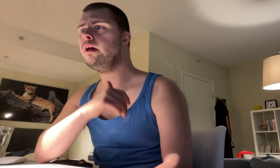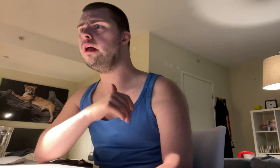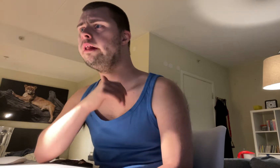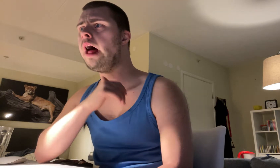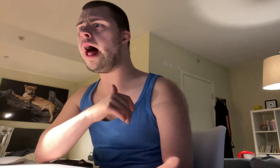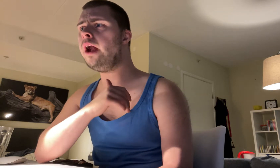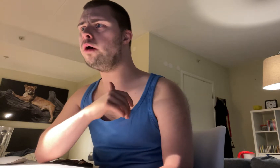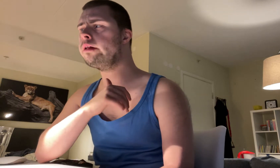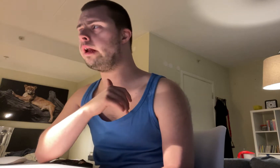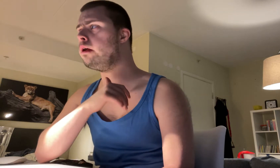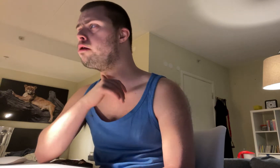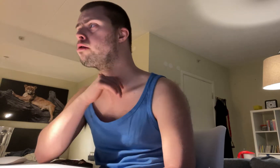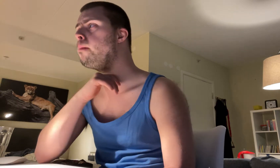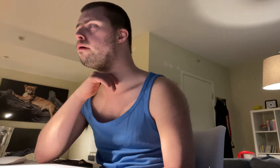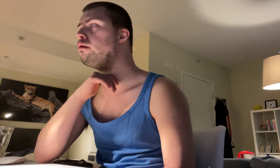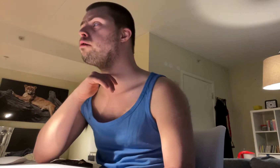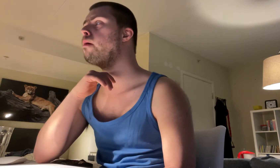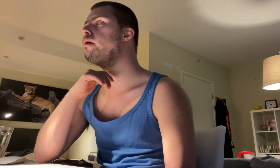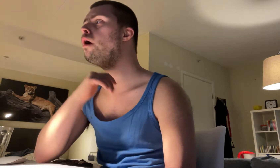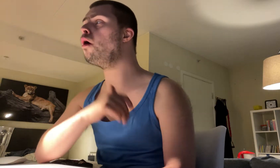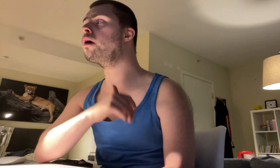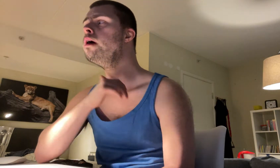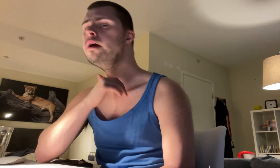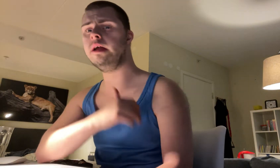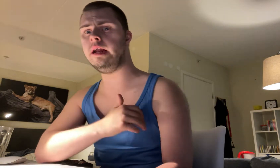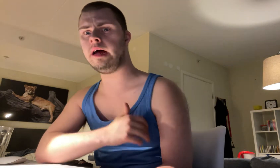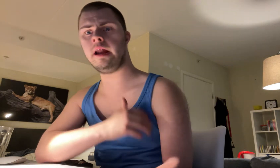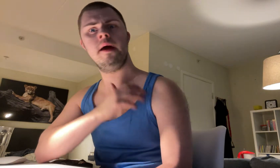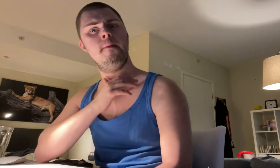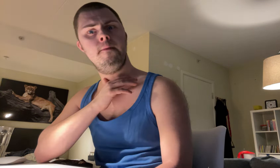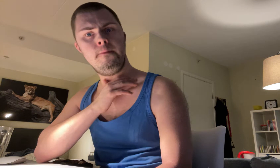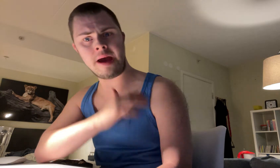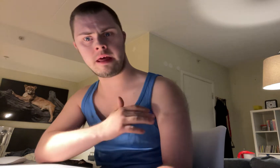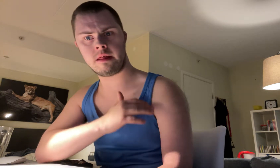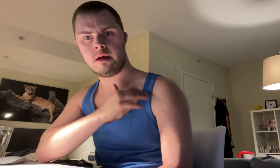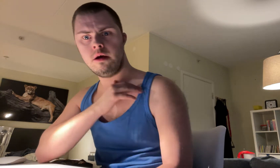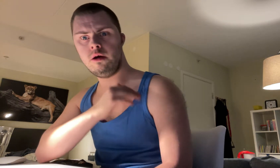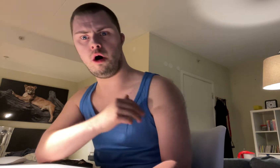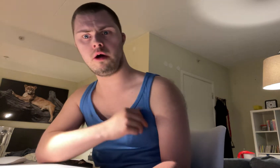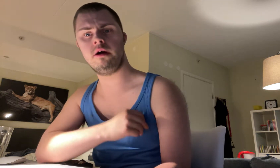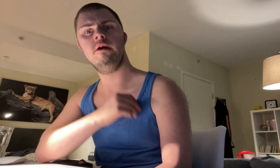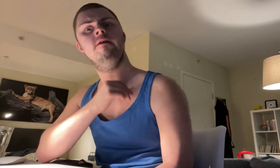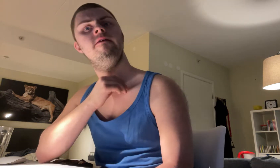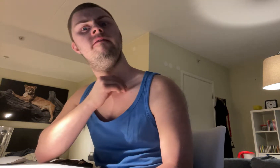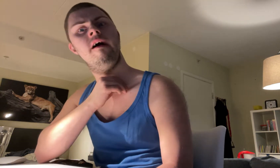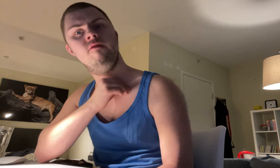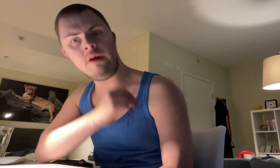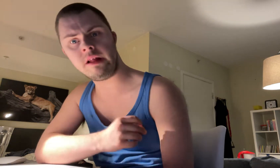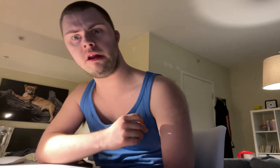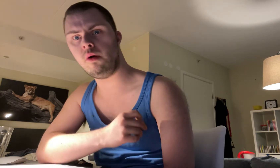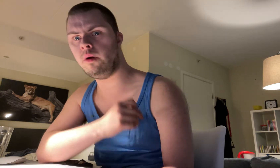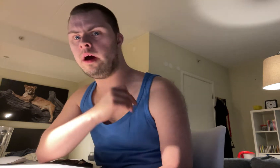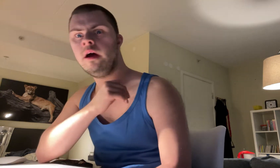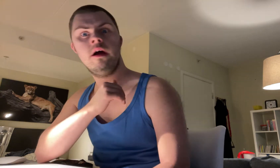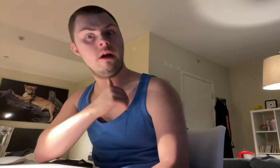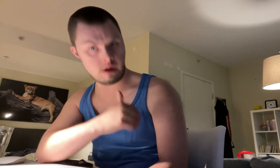Det här låten är som jag gillar mest. Jag är favorit nu.